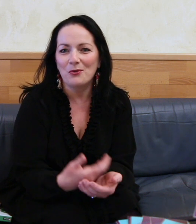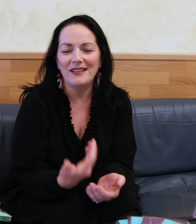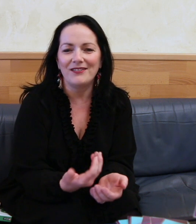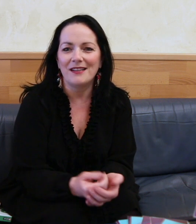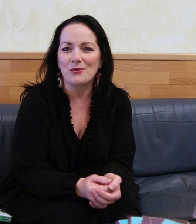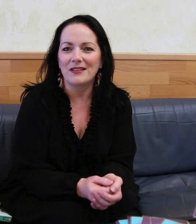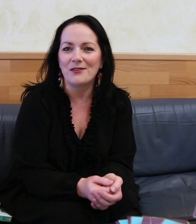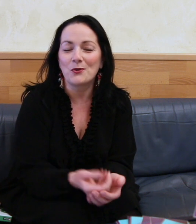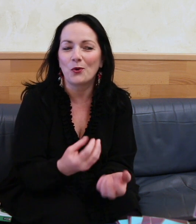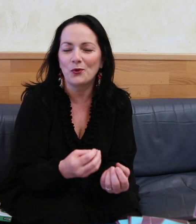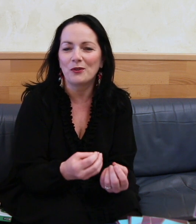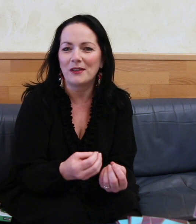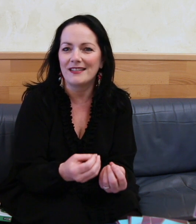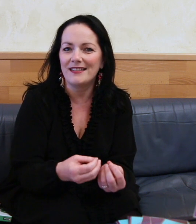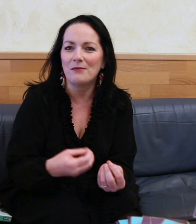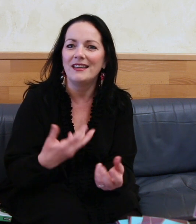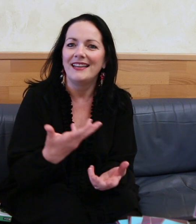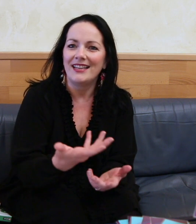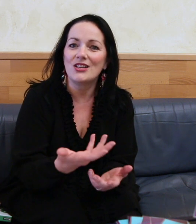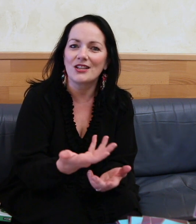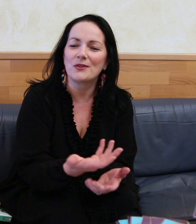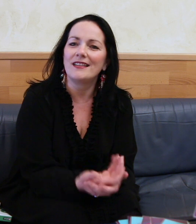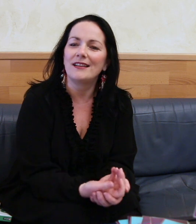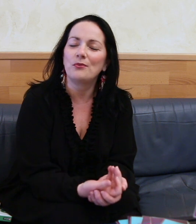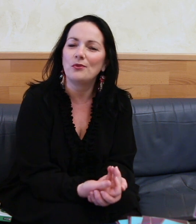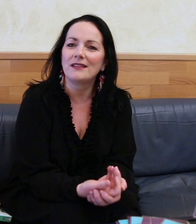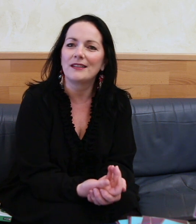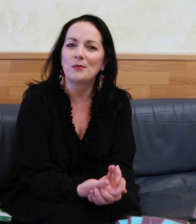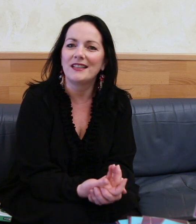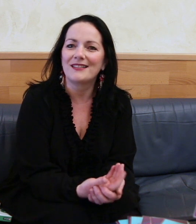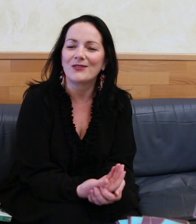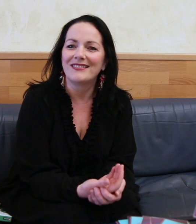lui, évidemment, il ne se contente pas des signes, mais il cherche aussi à aller plus loin dans la communication.